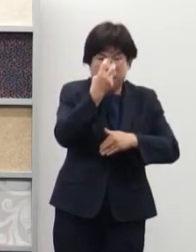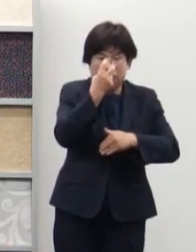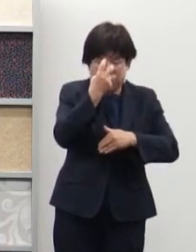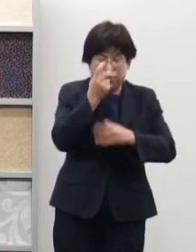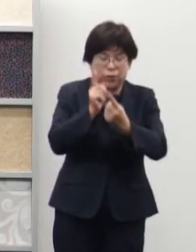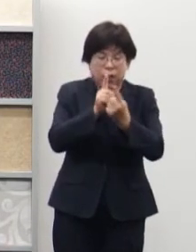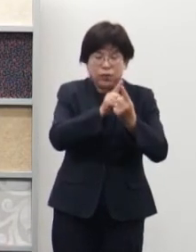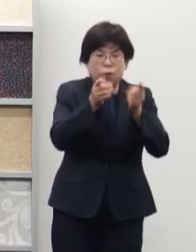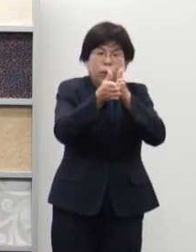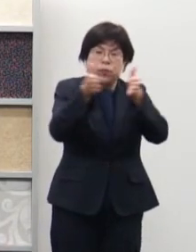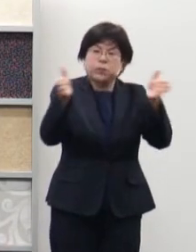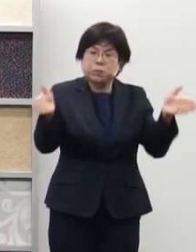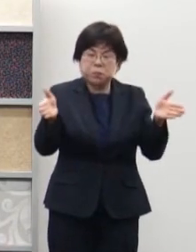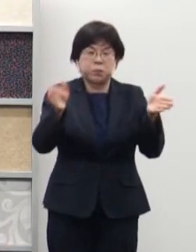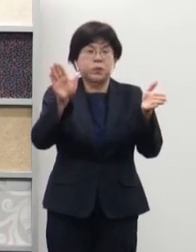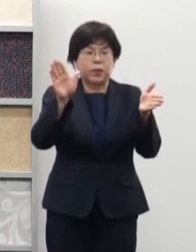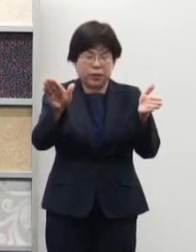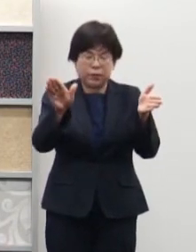申し上げます。